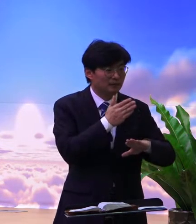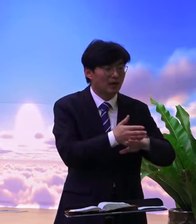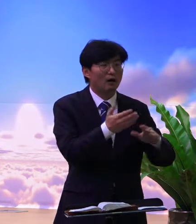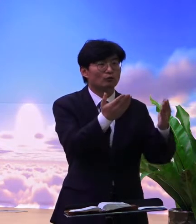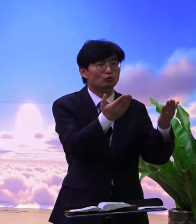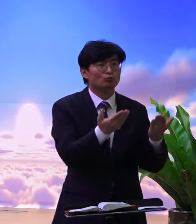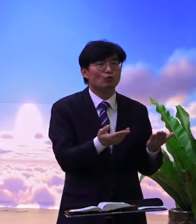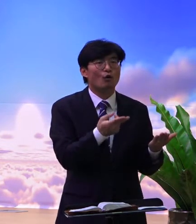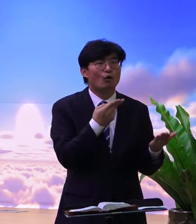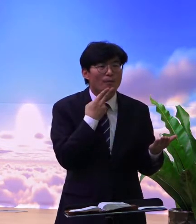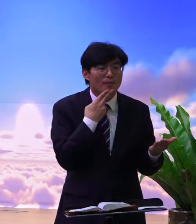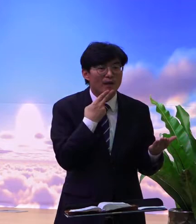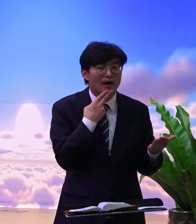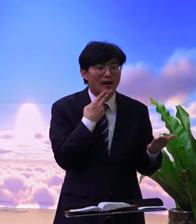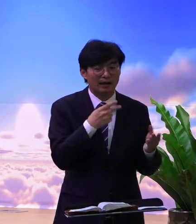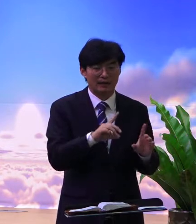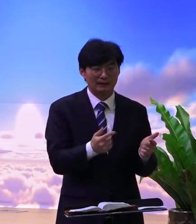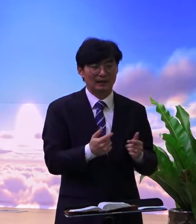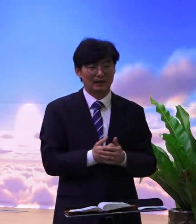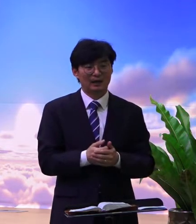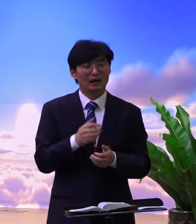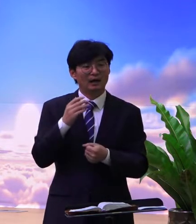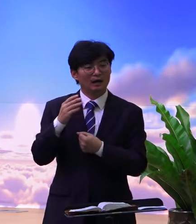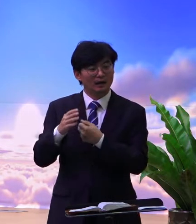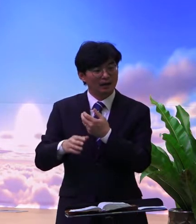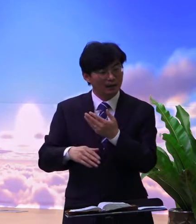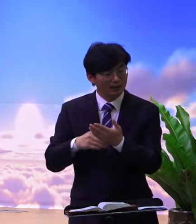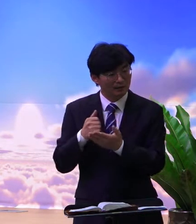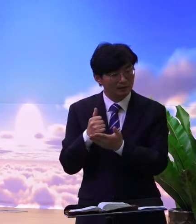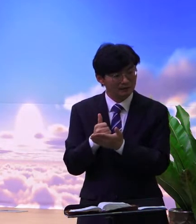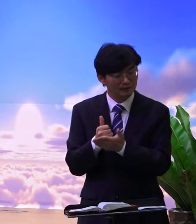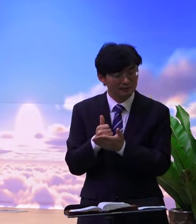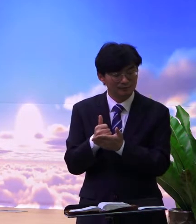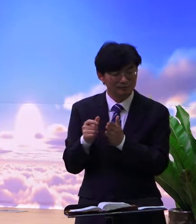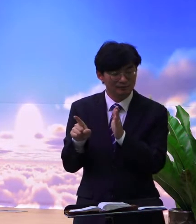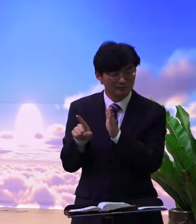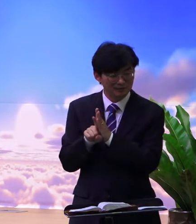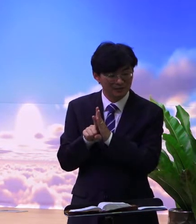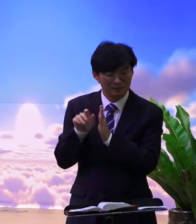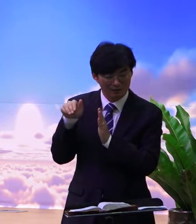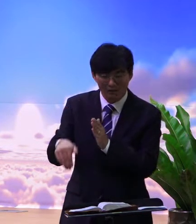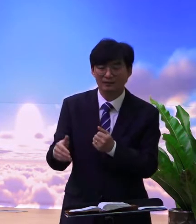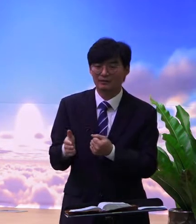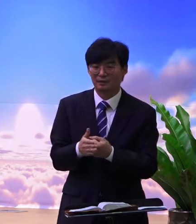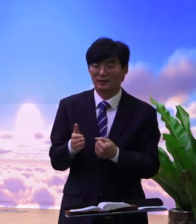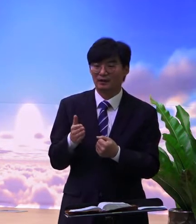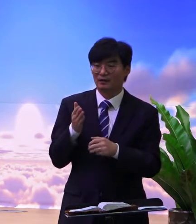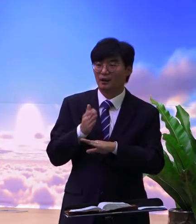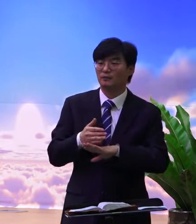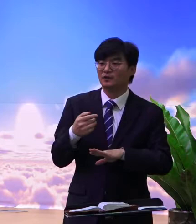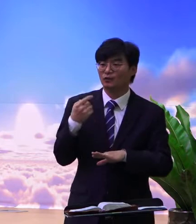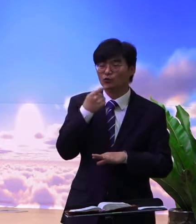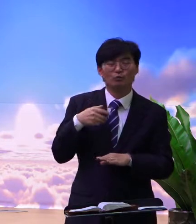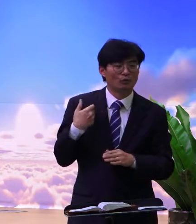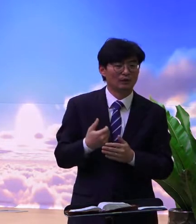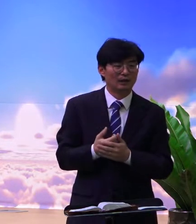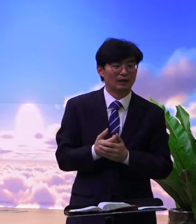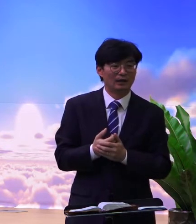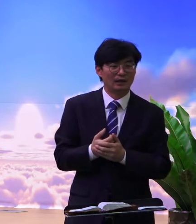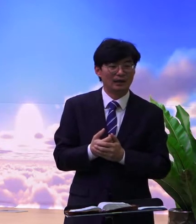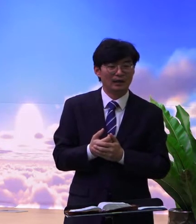없어서 감사하지 못하는 것이 아니라 실제 우리에게는 정말 감사할 것이 주님 안에서 주님의